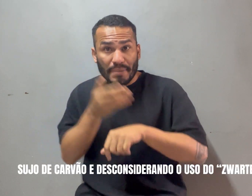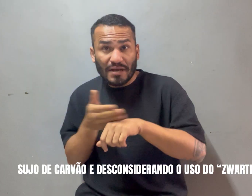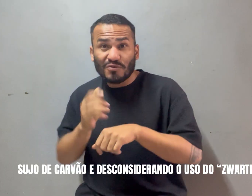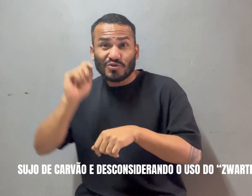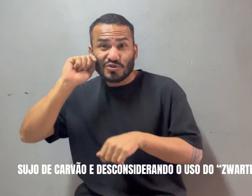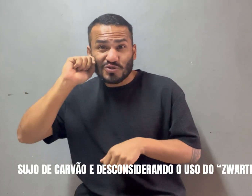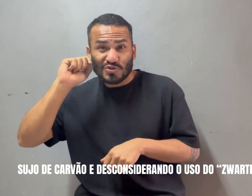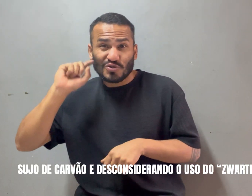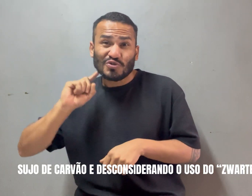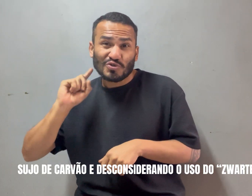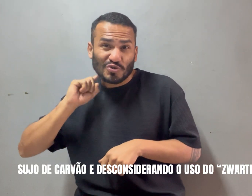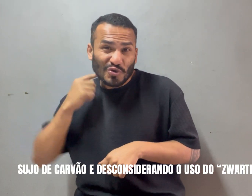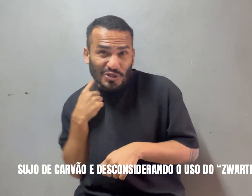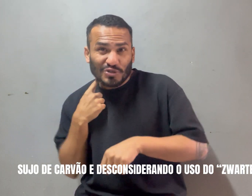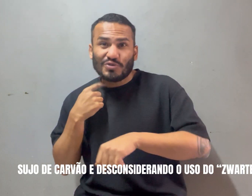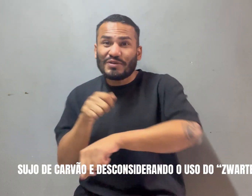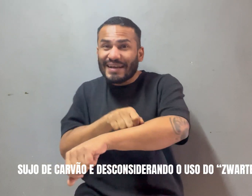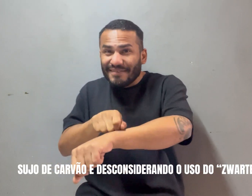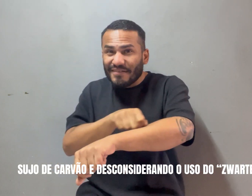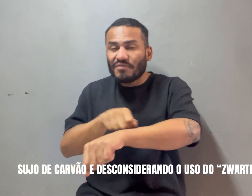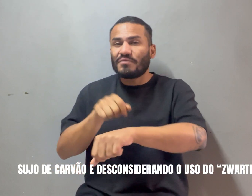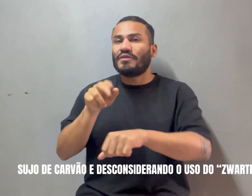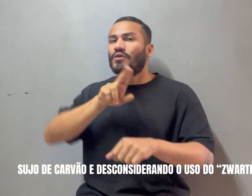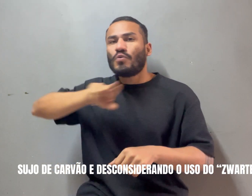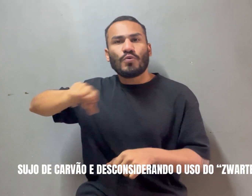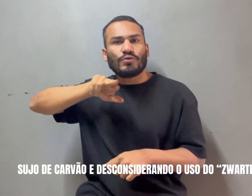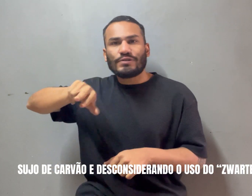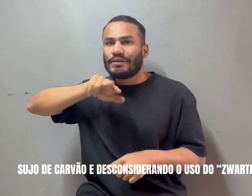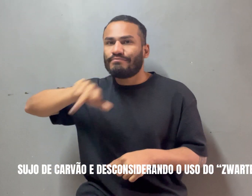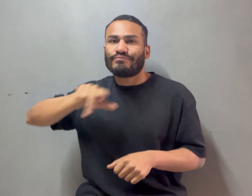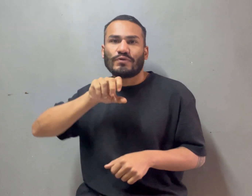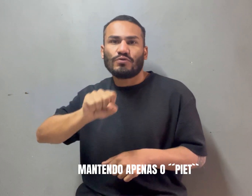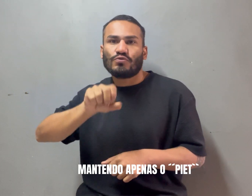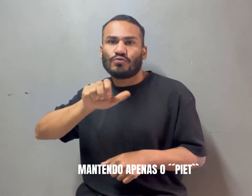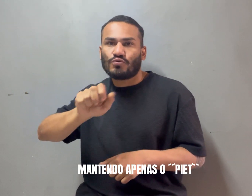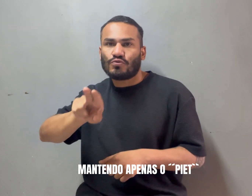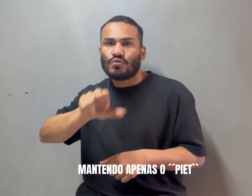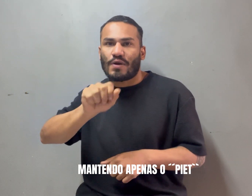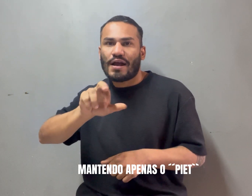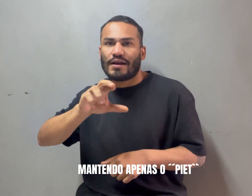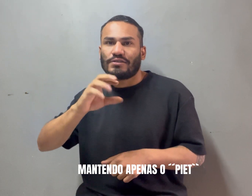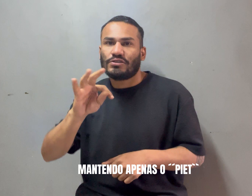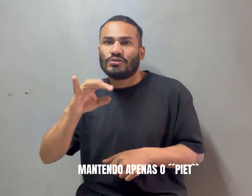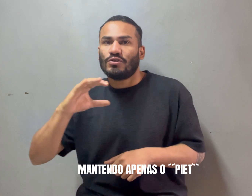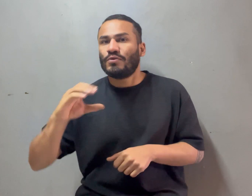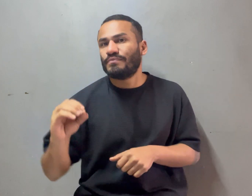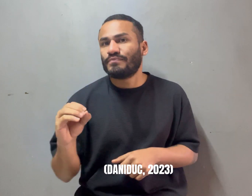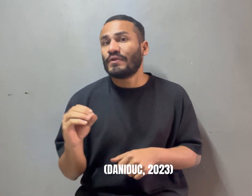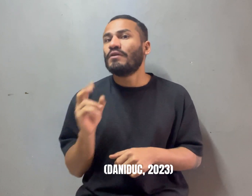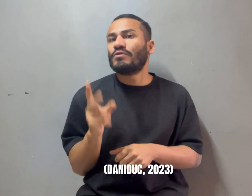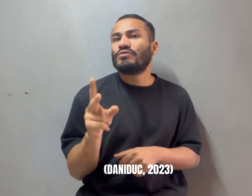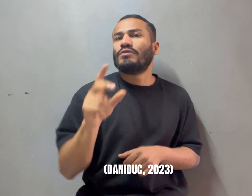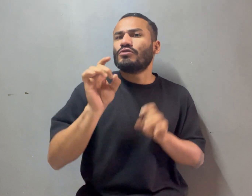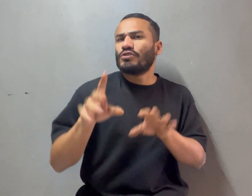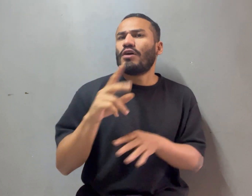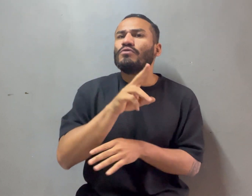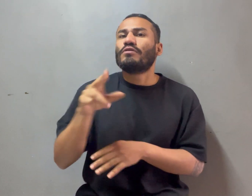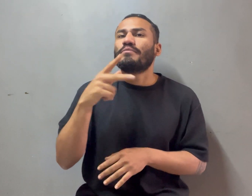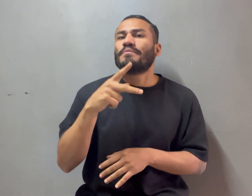sujo de carvão e desconsiderando o uso do Zwarte, mantendo apenas o Piet. Danny Duke,